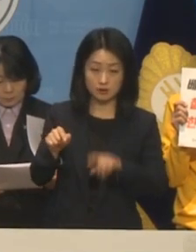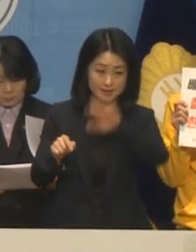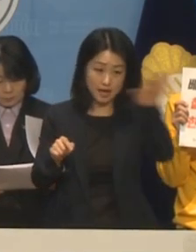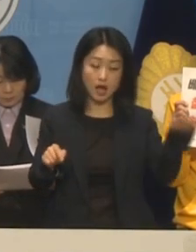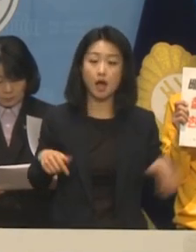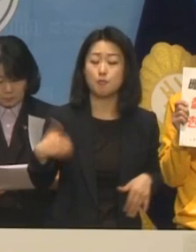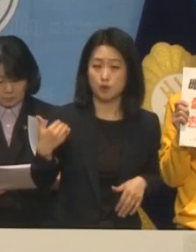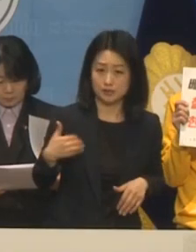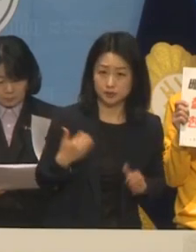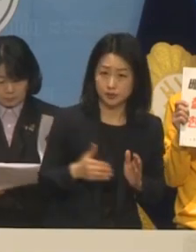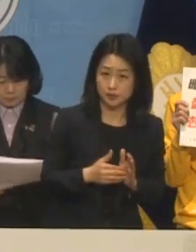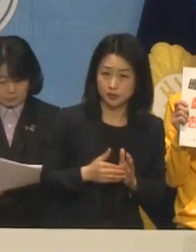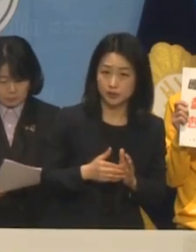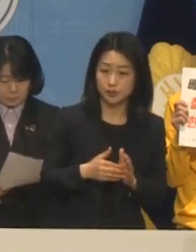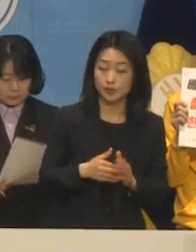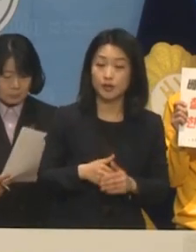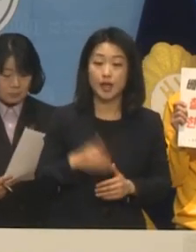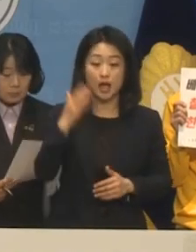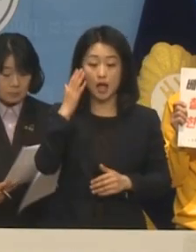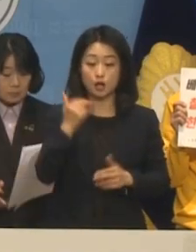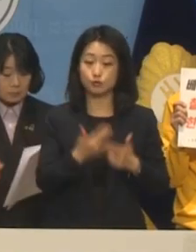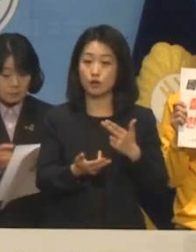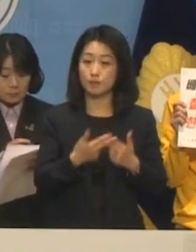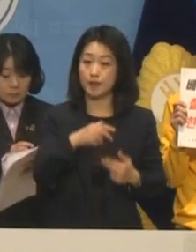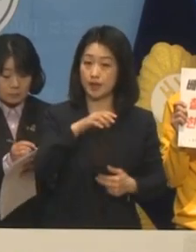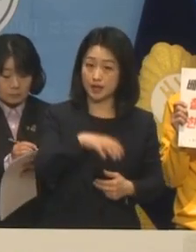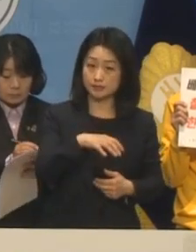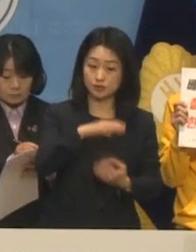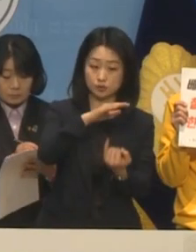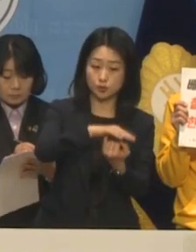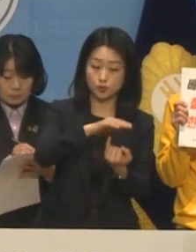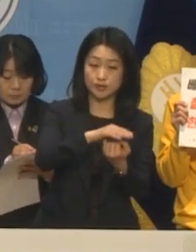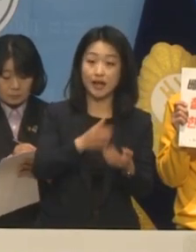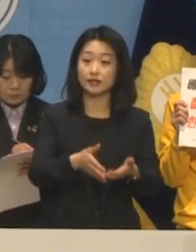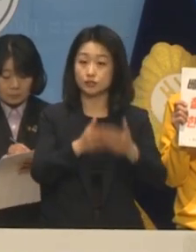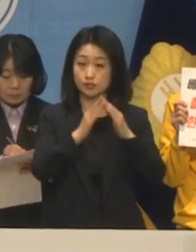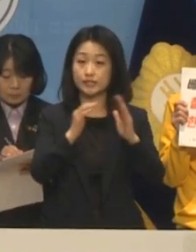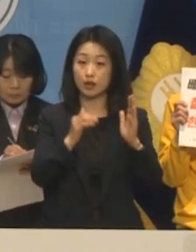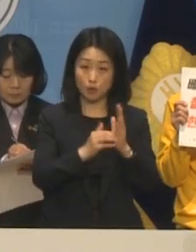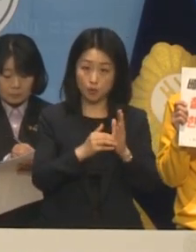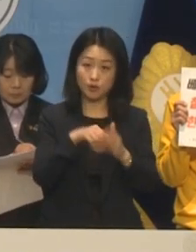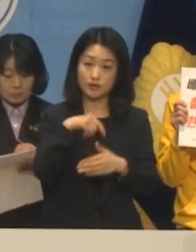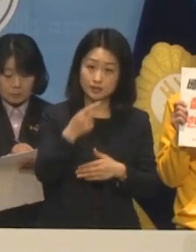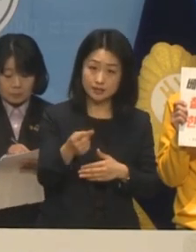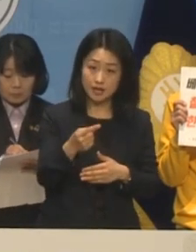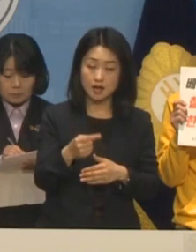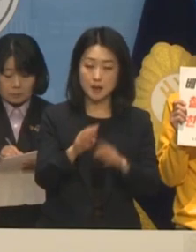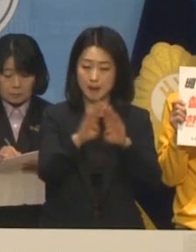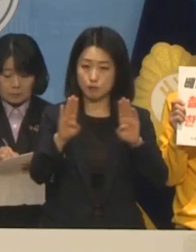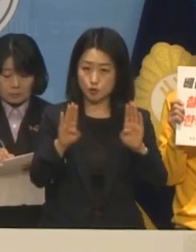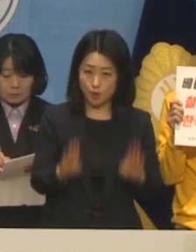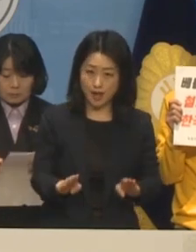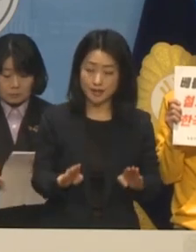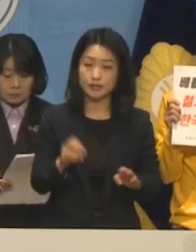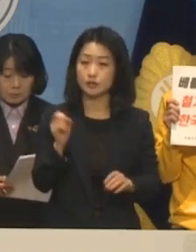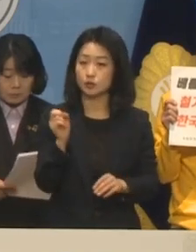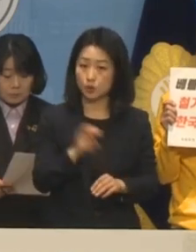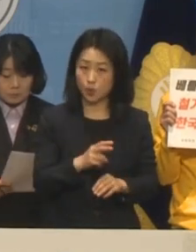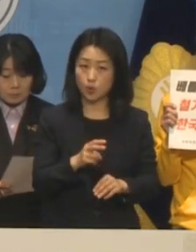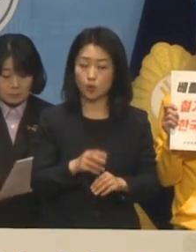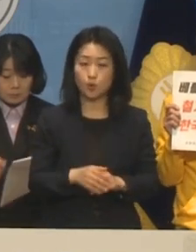모른다는 것입니다. 코리아 협의회는 평화의 소녀상 설치와 더불어 일본군 위안부 박물관